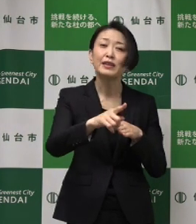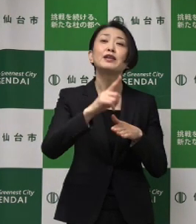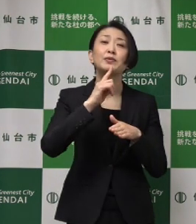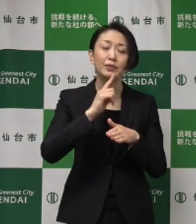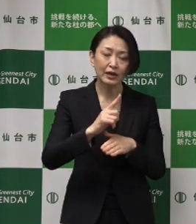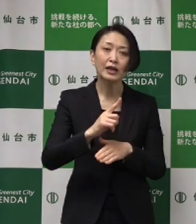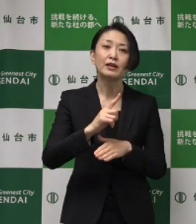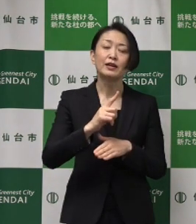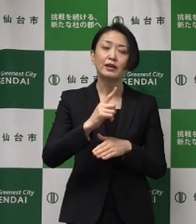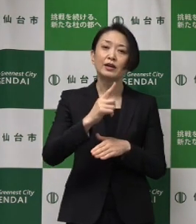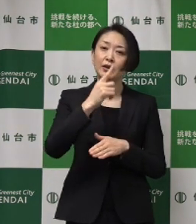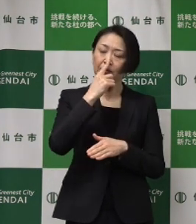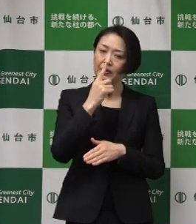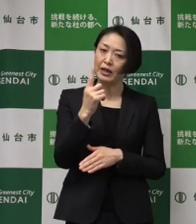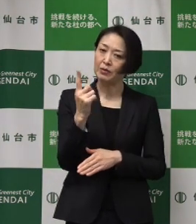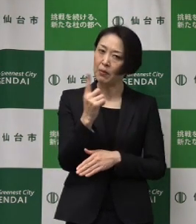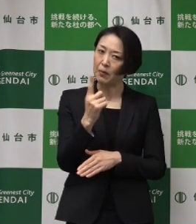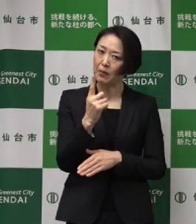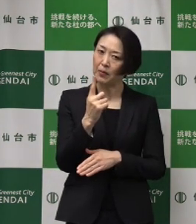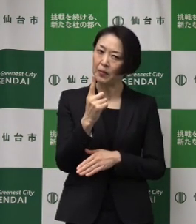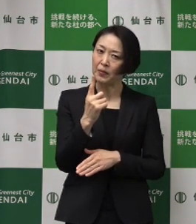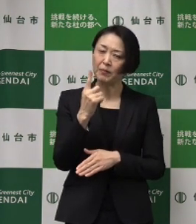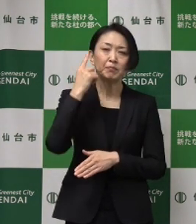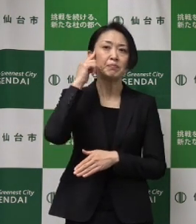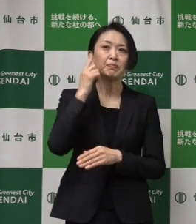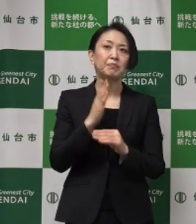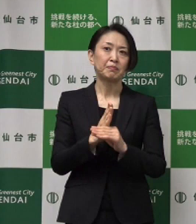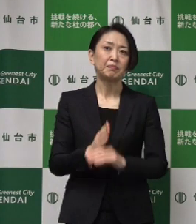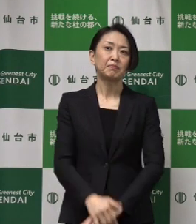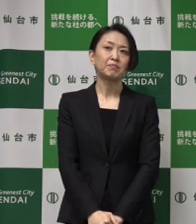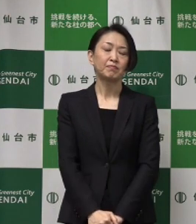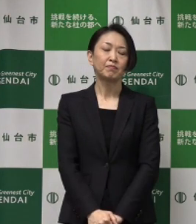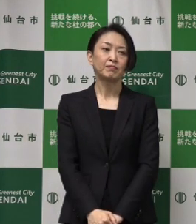としてはどうなのかなというふうに思っています。